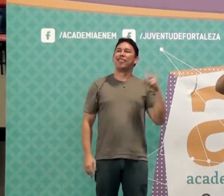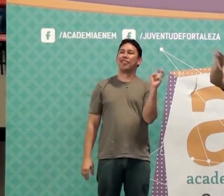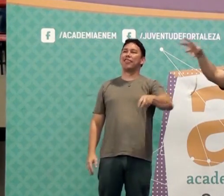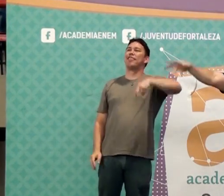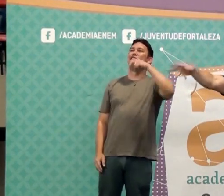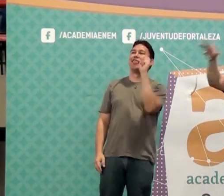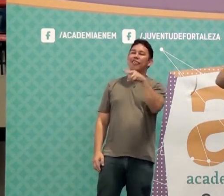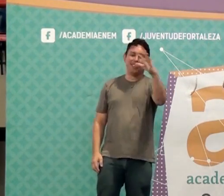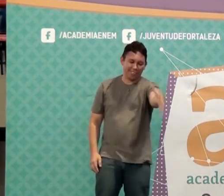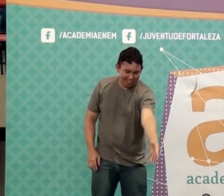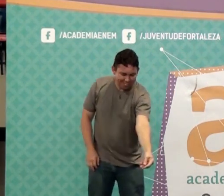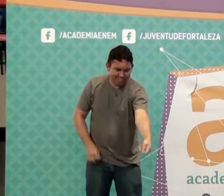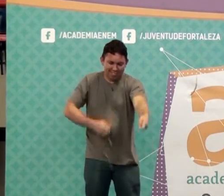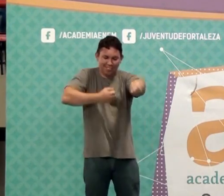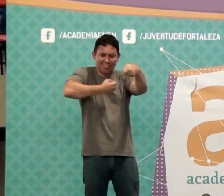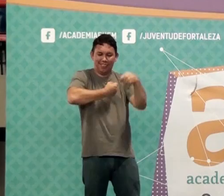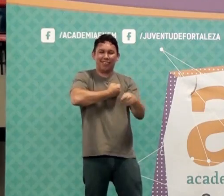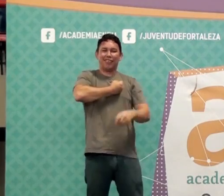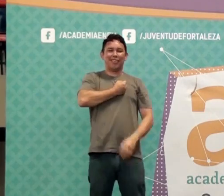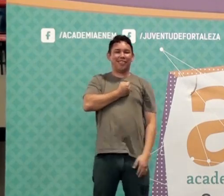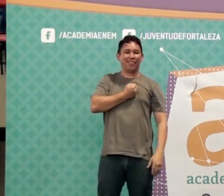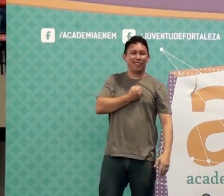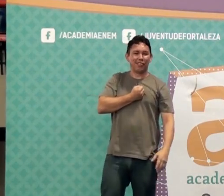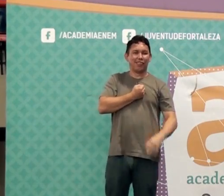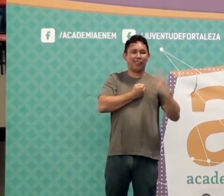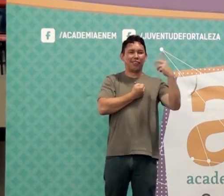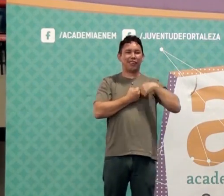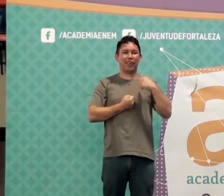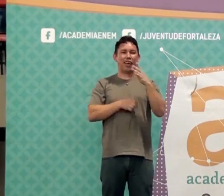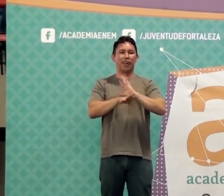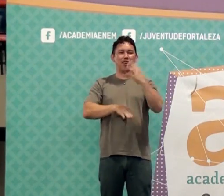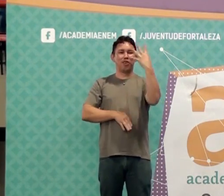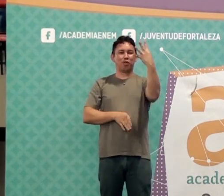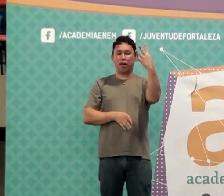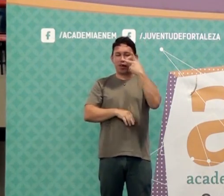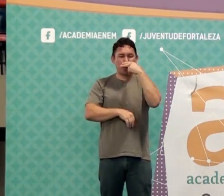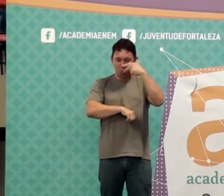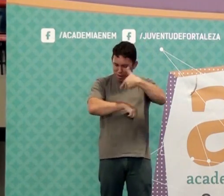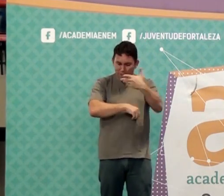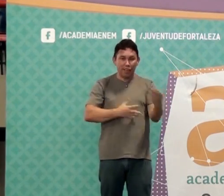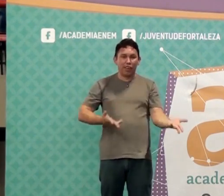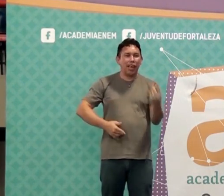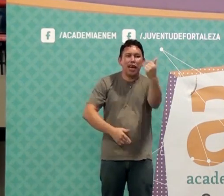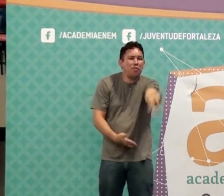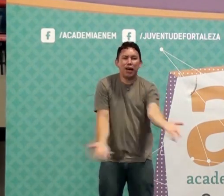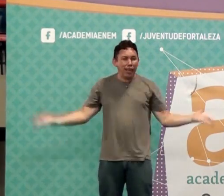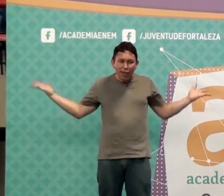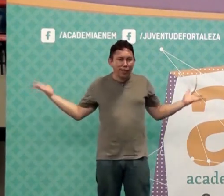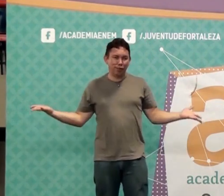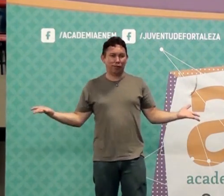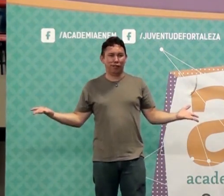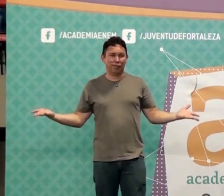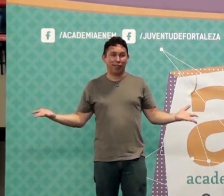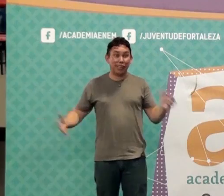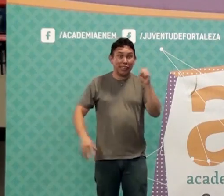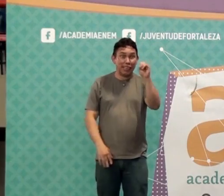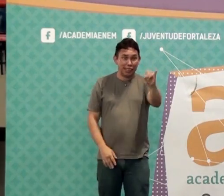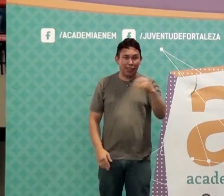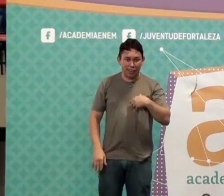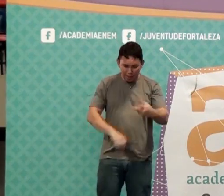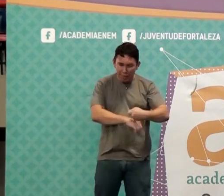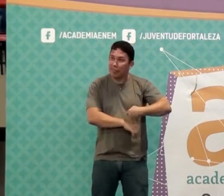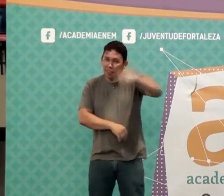esse escudo. O escudo ele joga, cai no chão, não volta, que não é do Thor, não volta e ninguém pega. Ninguém pega a